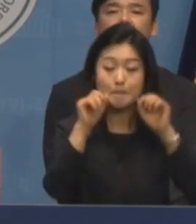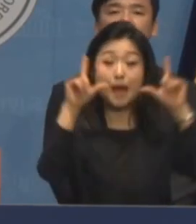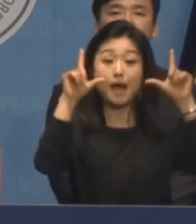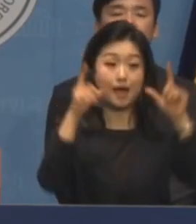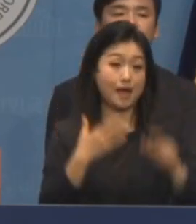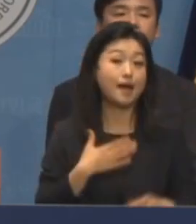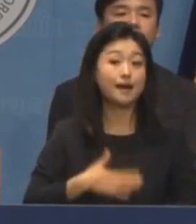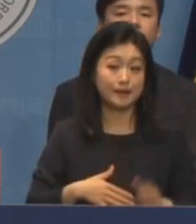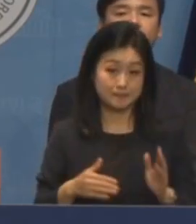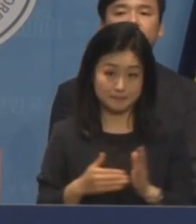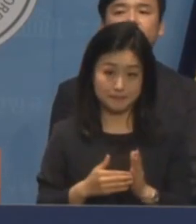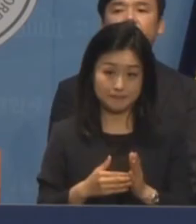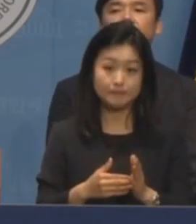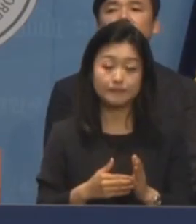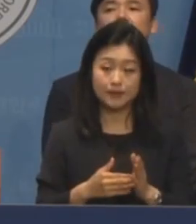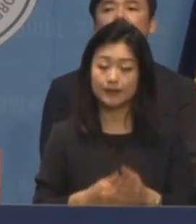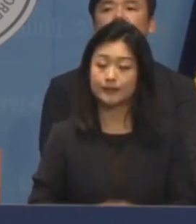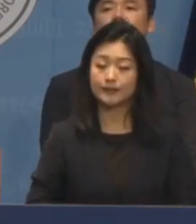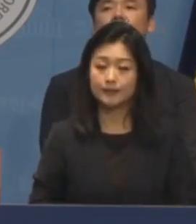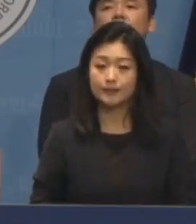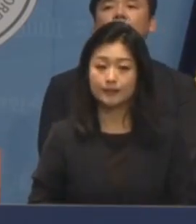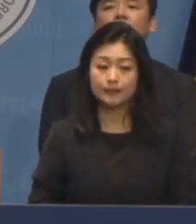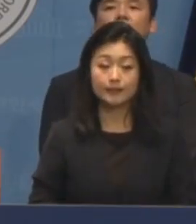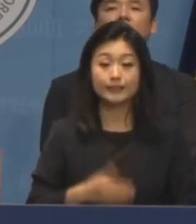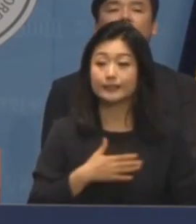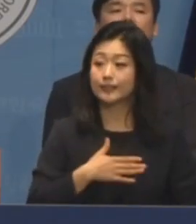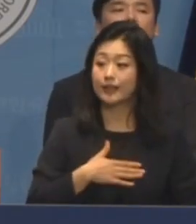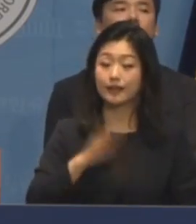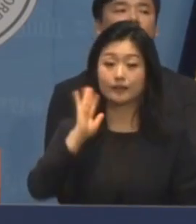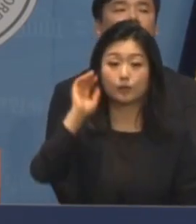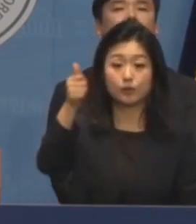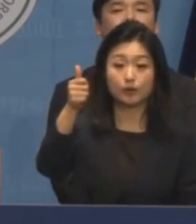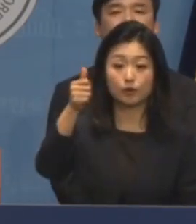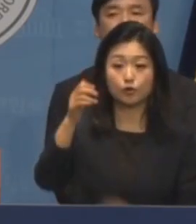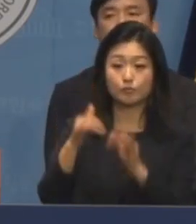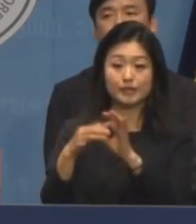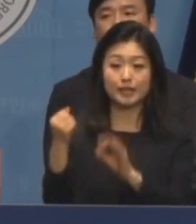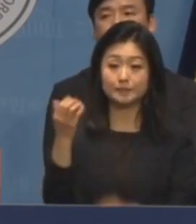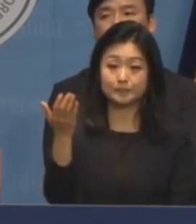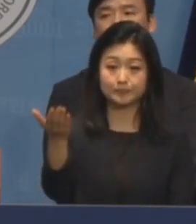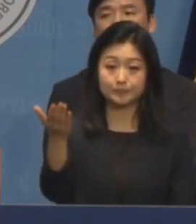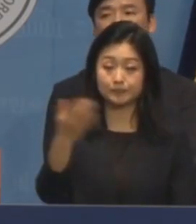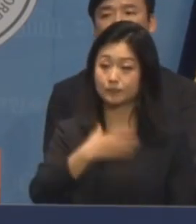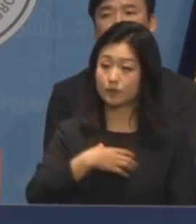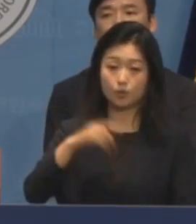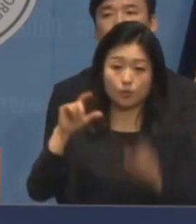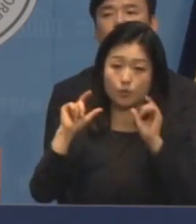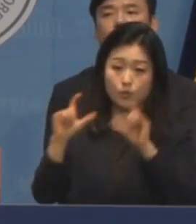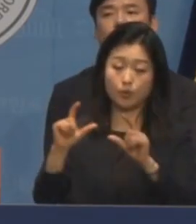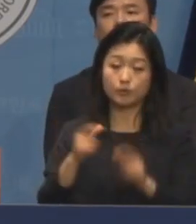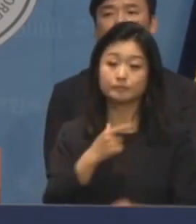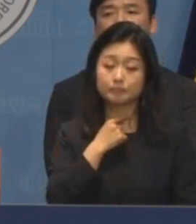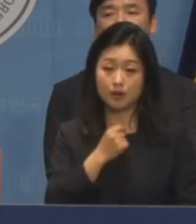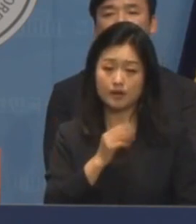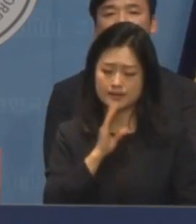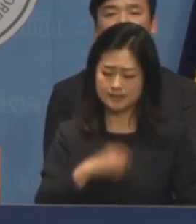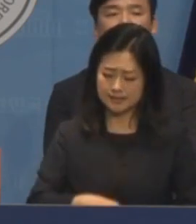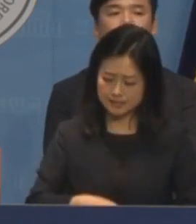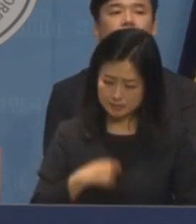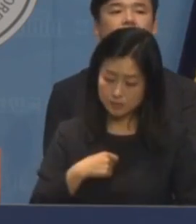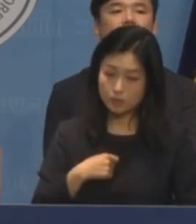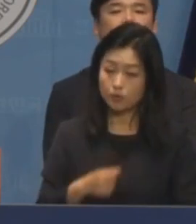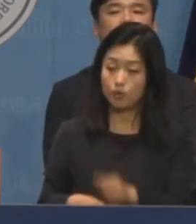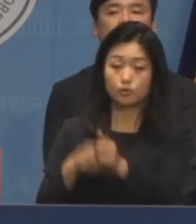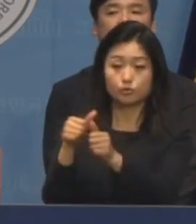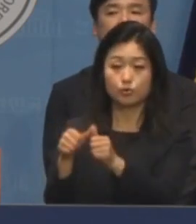똑똑히 확인하고 있습니다. 저는 윤석열 대통령과 국민의힘에 경고합니다. 아니, 진심으로